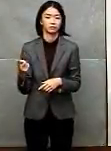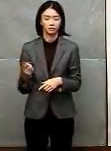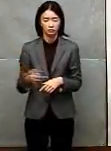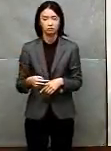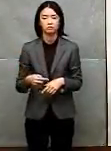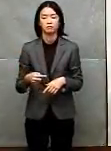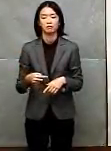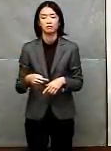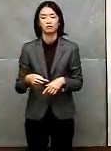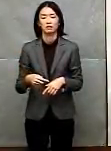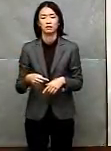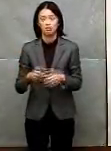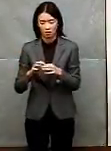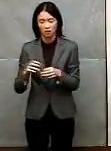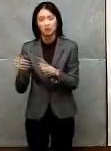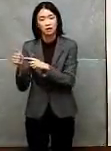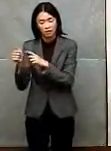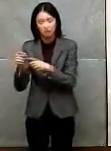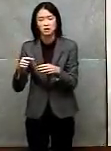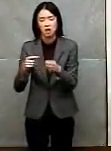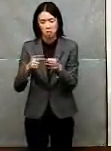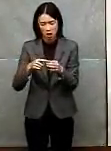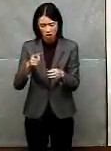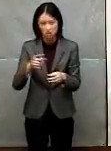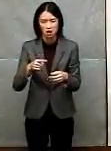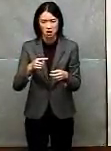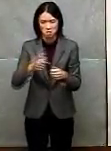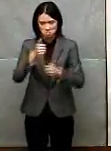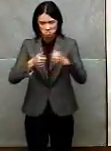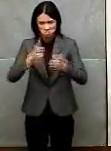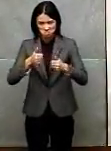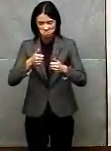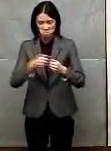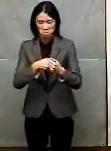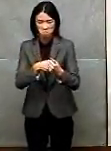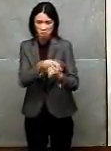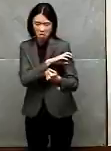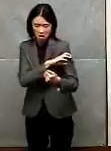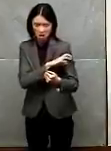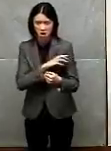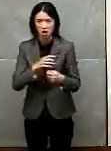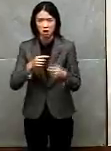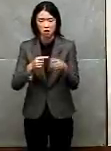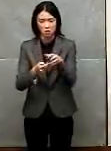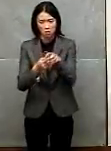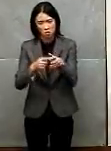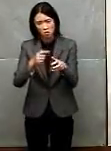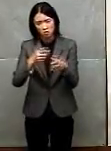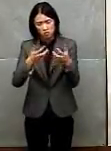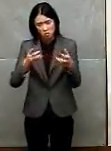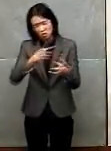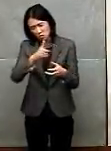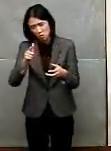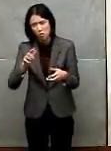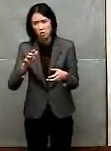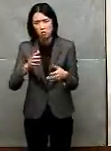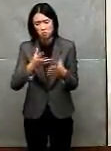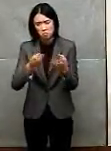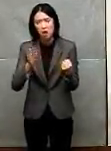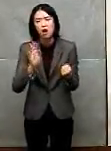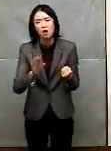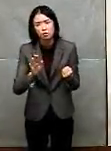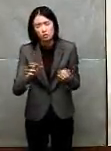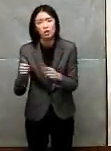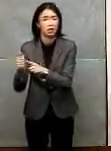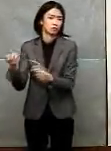争力の高い農産物がたくさんありますねとおっしゃいまして、はい、たくさんありますと申